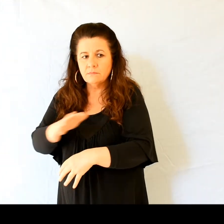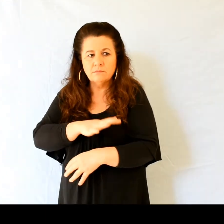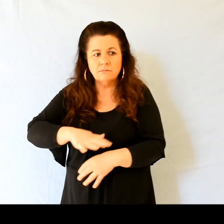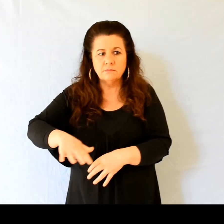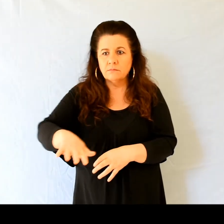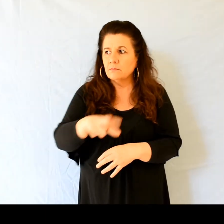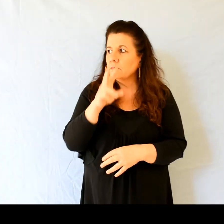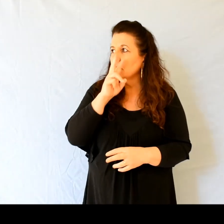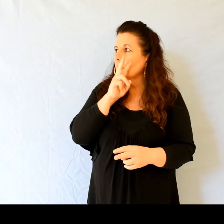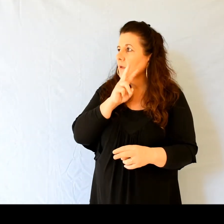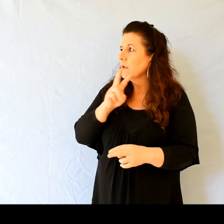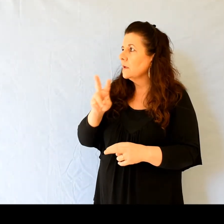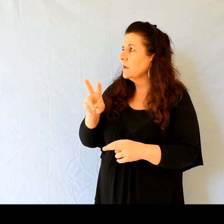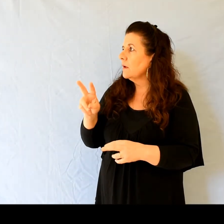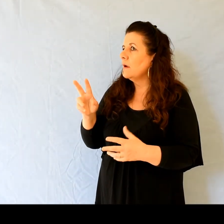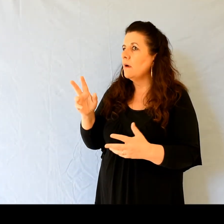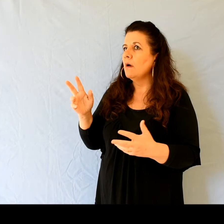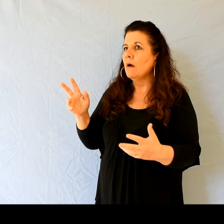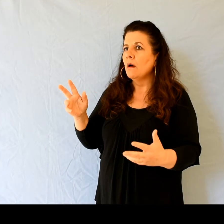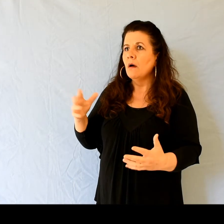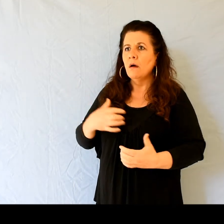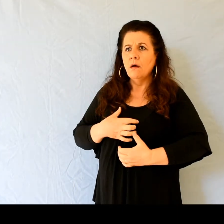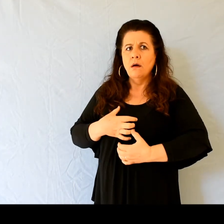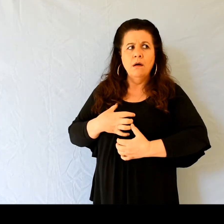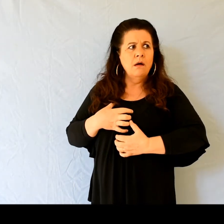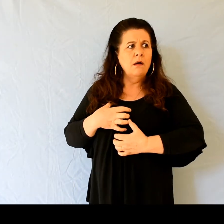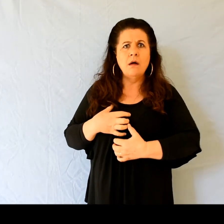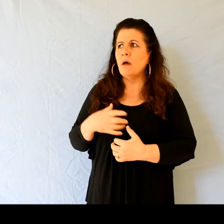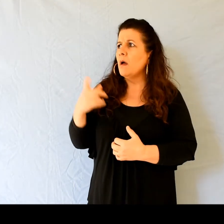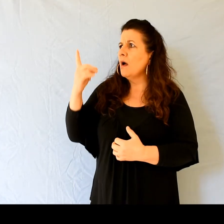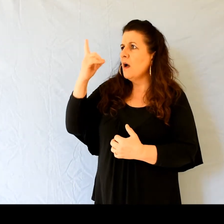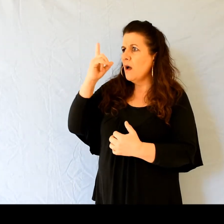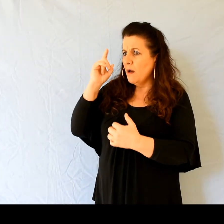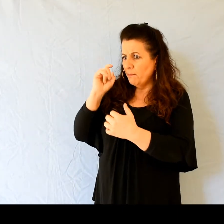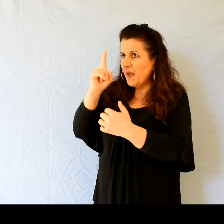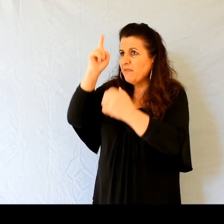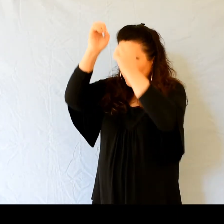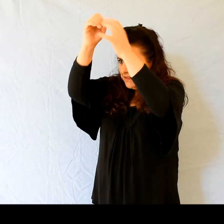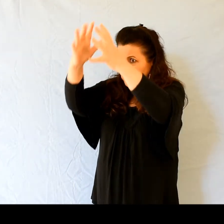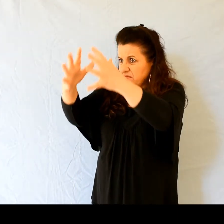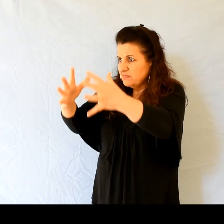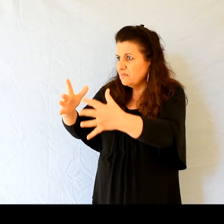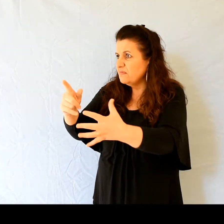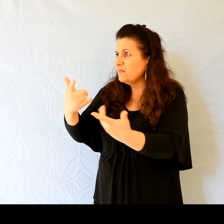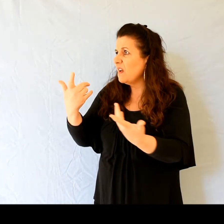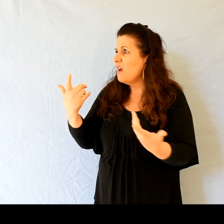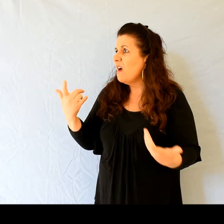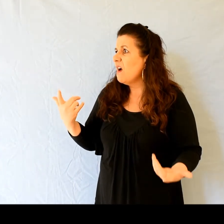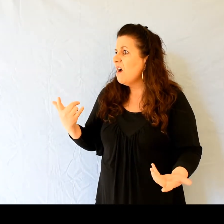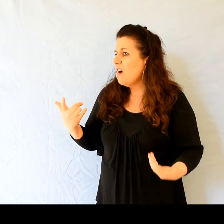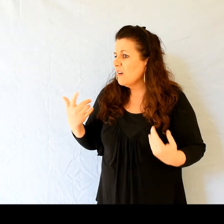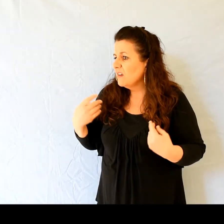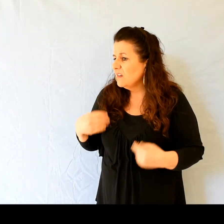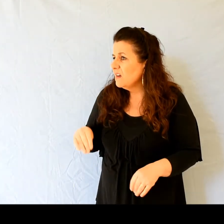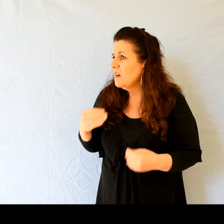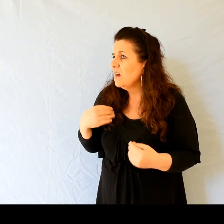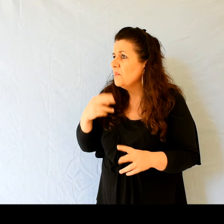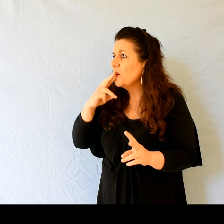À quoi bon gaspiller ce parfum? On aurait pu en effet le vendre pour plus de 300 pièces